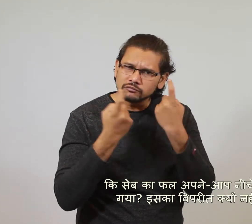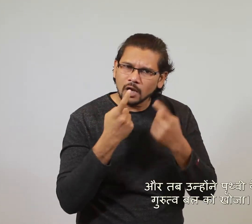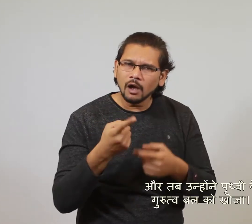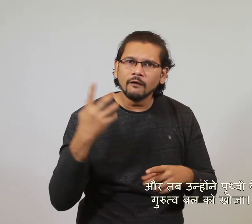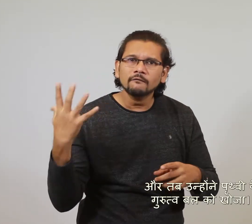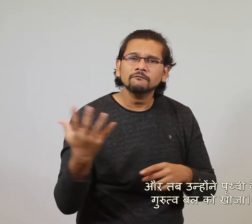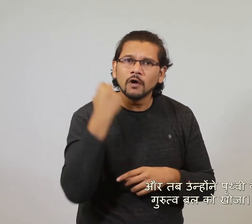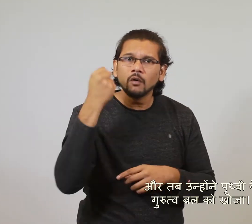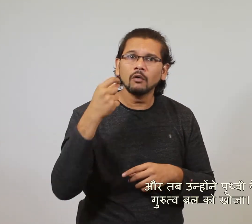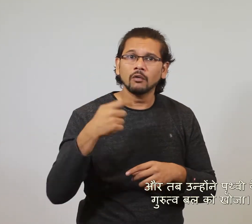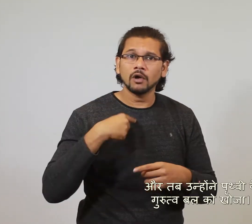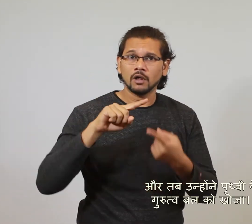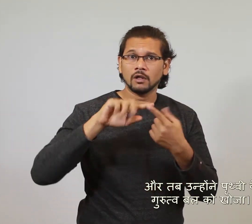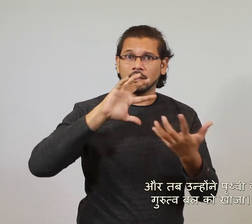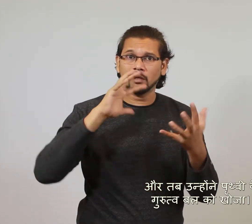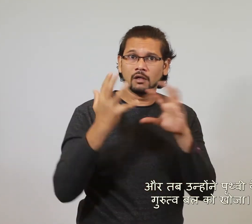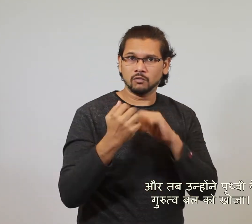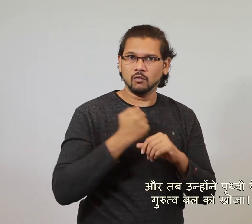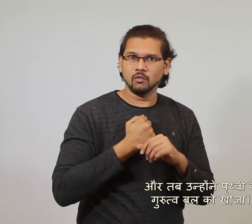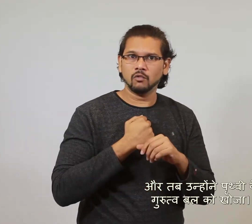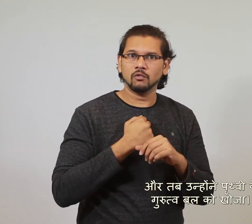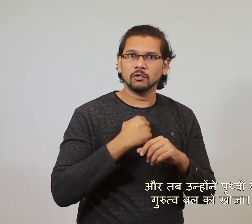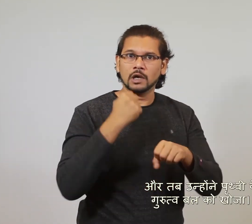और तब उन्होंने प्रित्वी के गुरत्वबल को खोजा